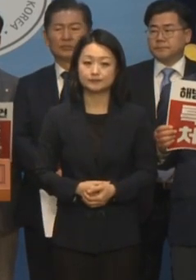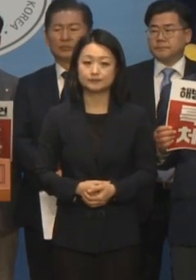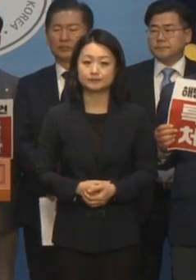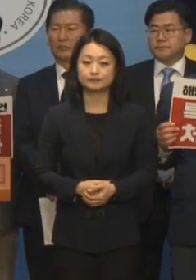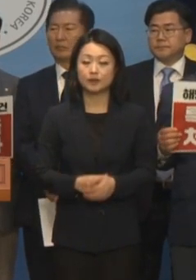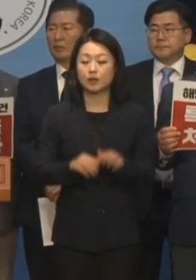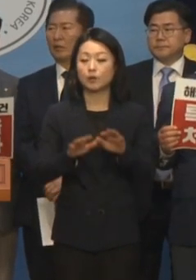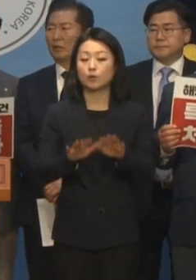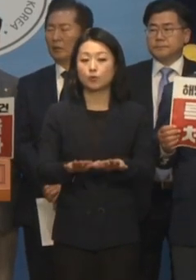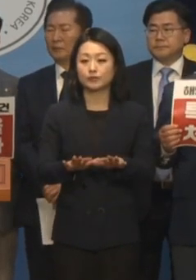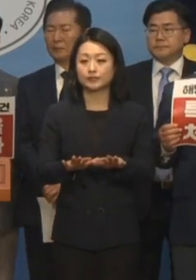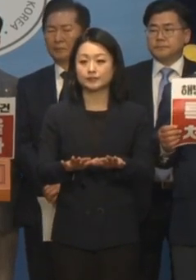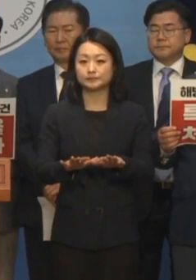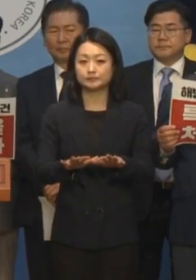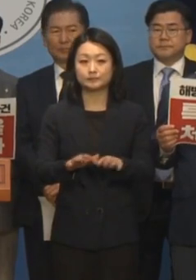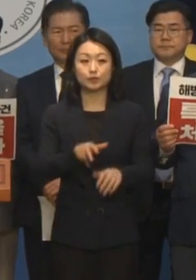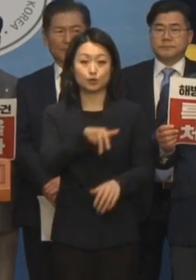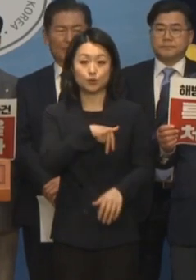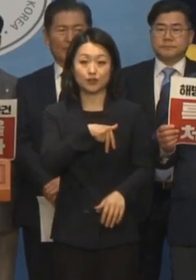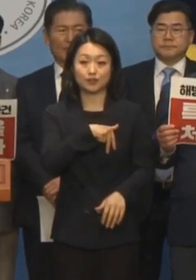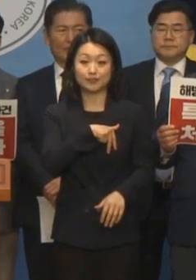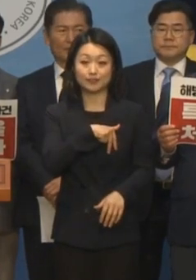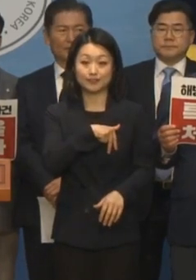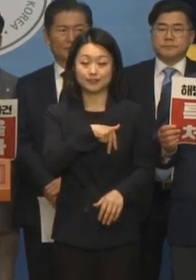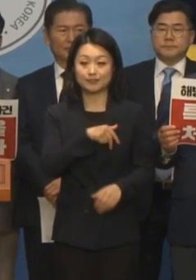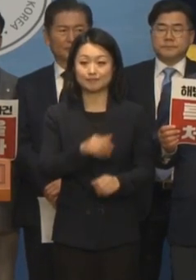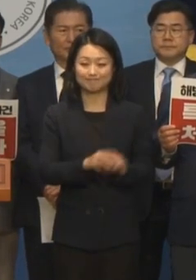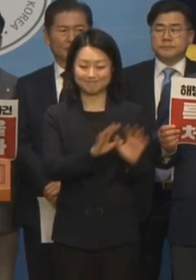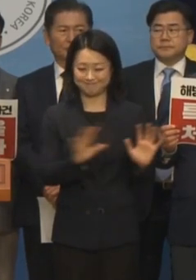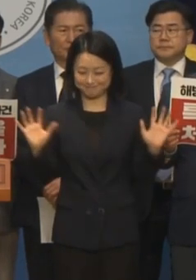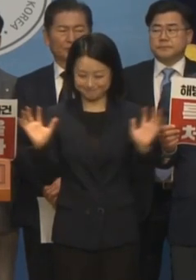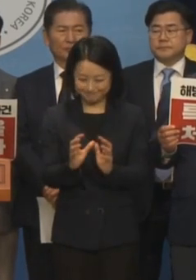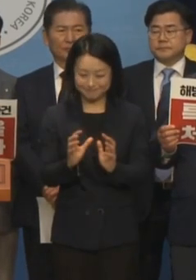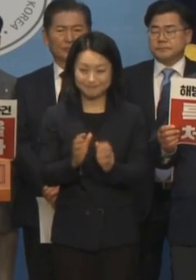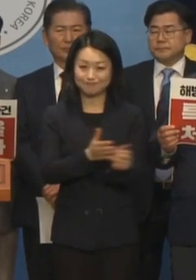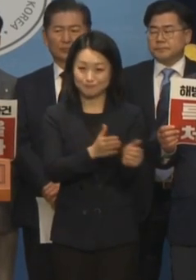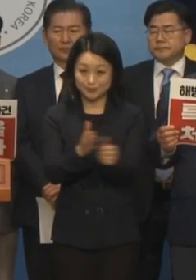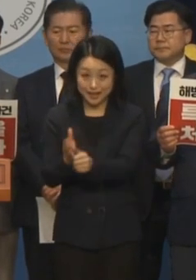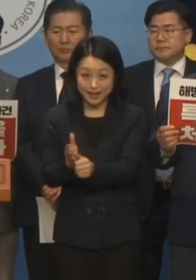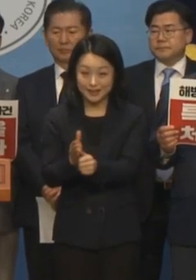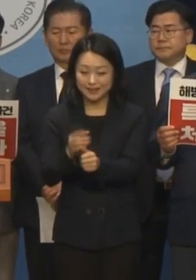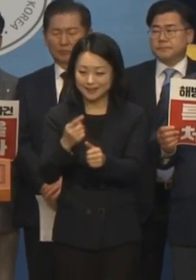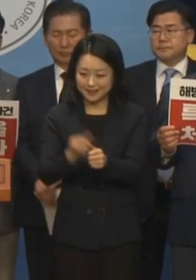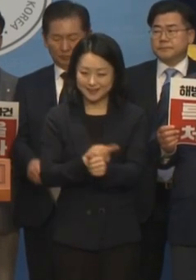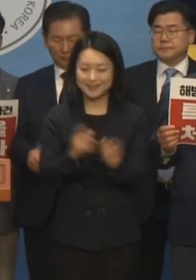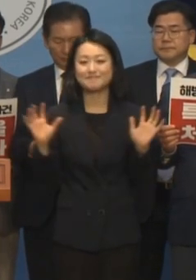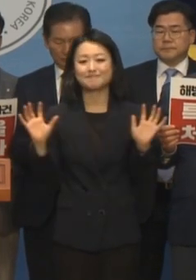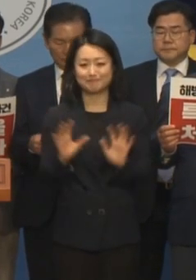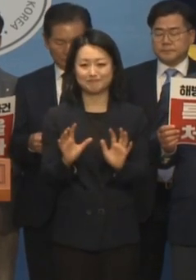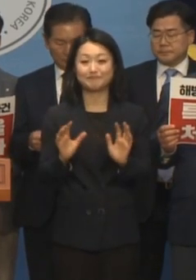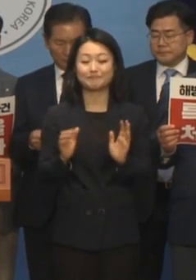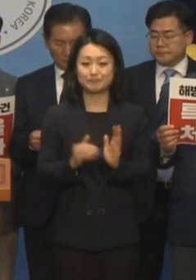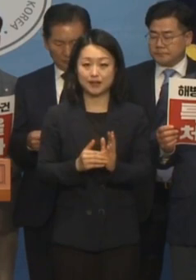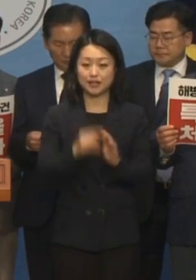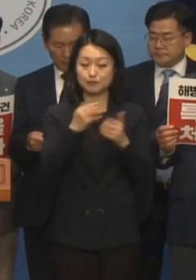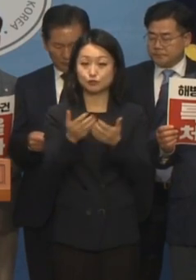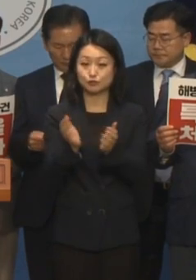그래서 오늘 의원님들 급작스럽게 좀 모여주십사 말씀을 드렸고요.